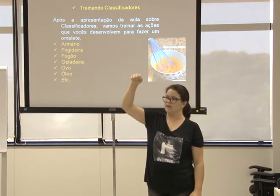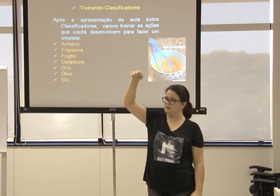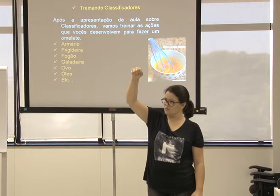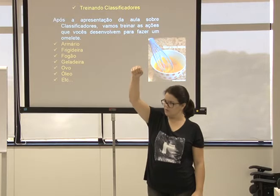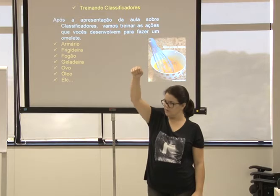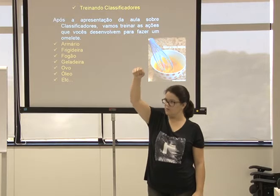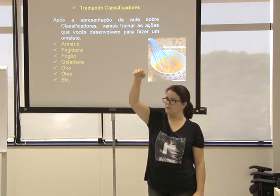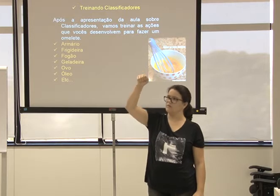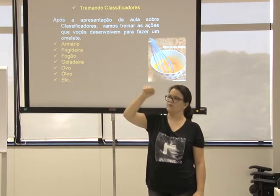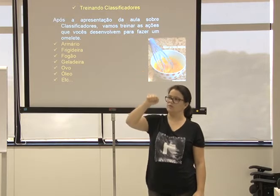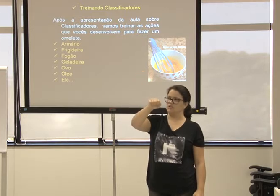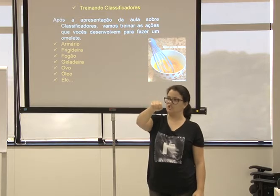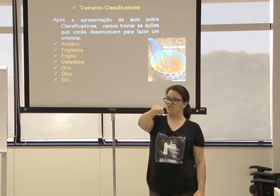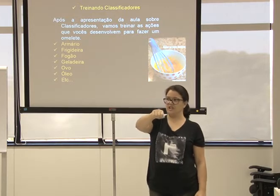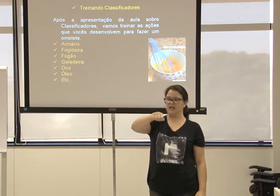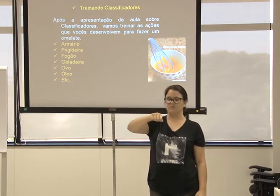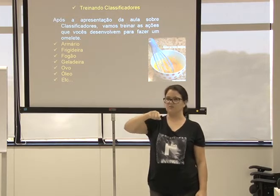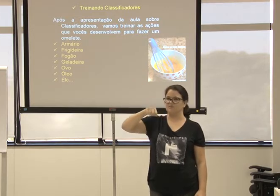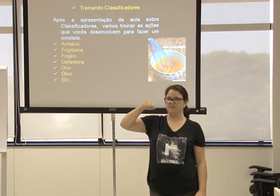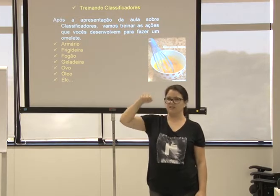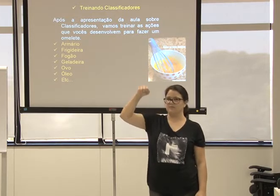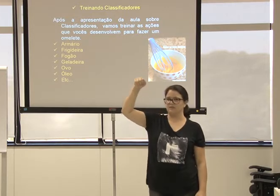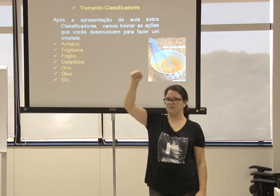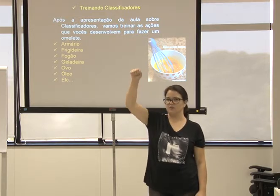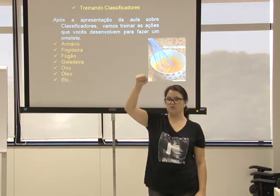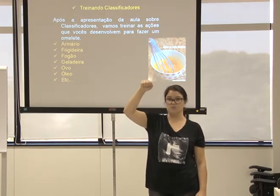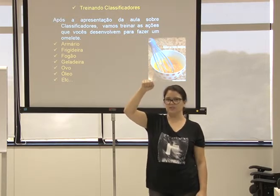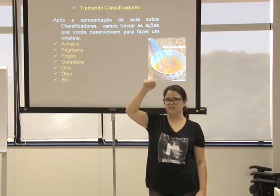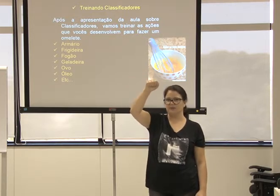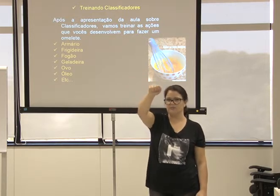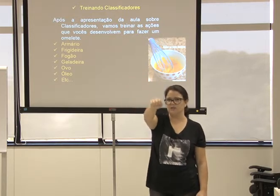isso. Chiquérrimo quando inventaram aquele basculante. Todo mundo queria ter basculante.